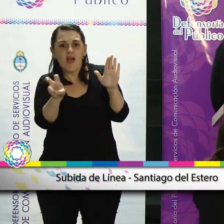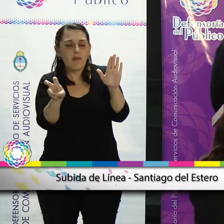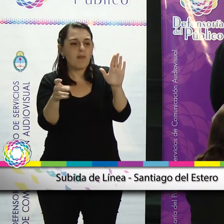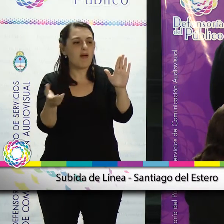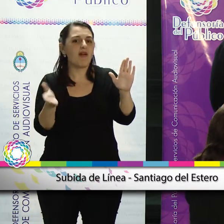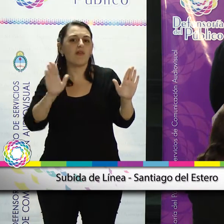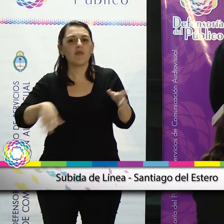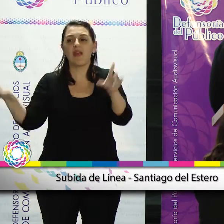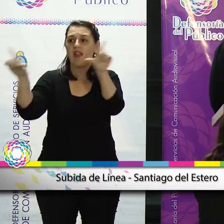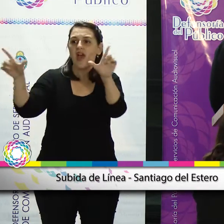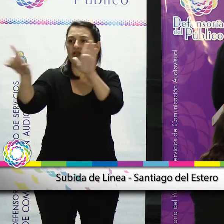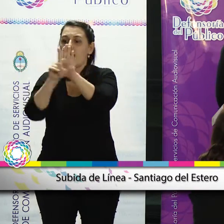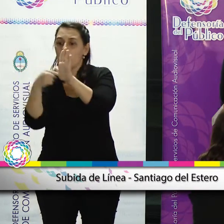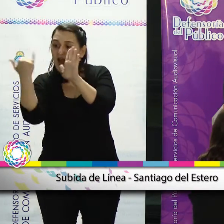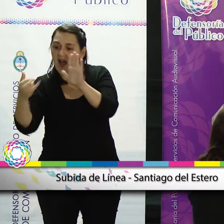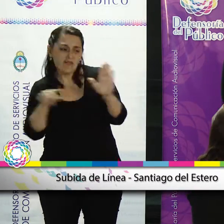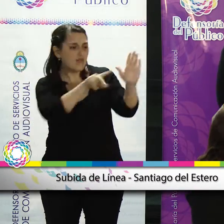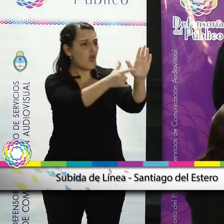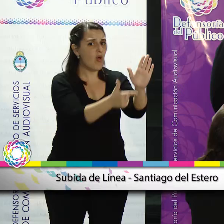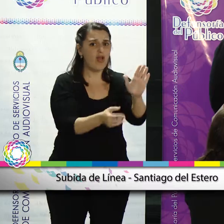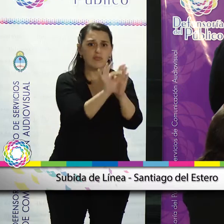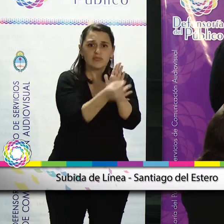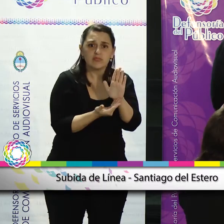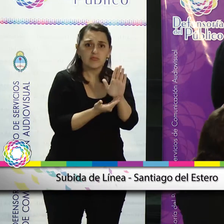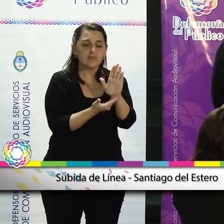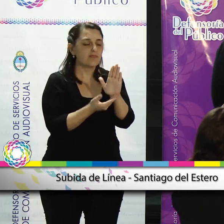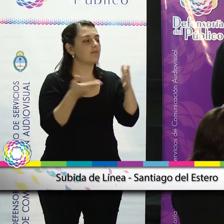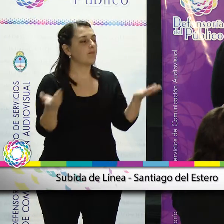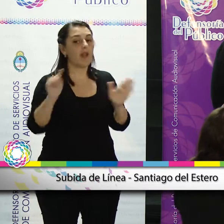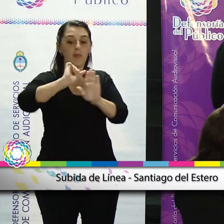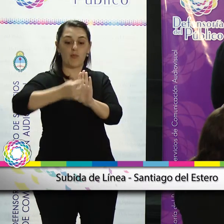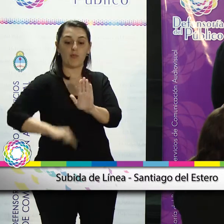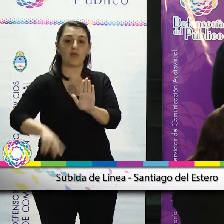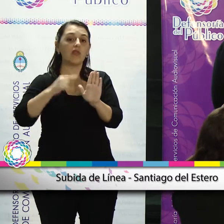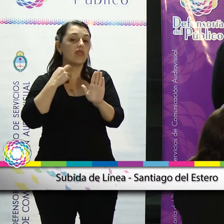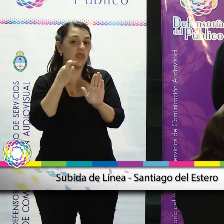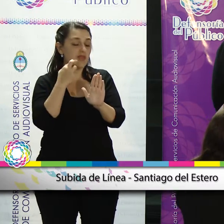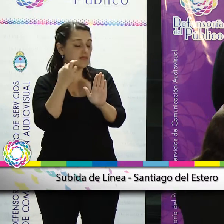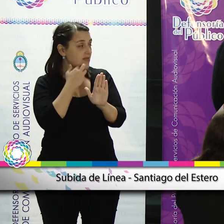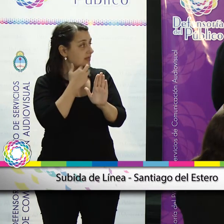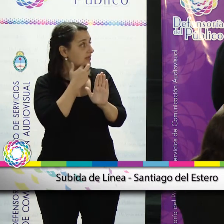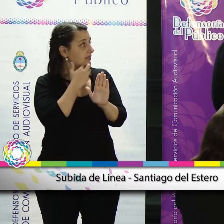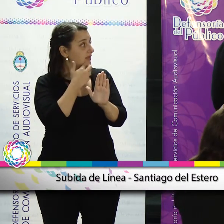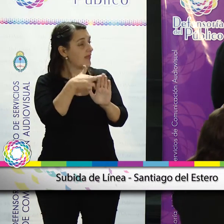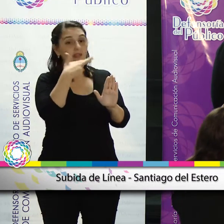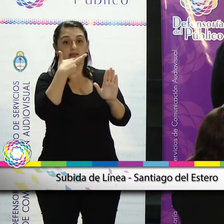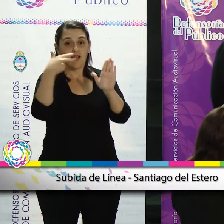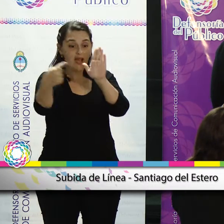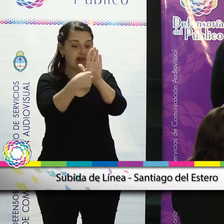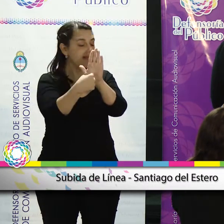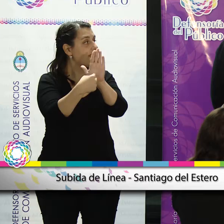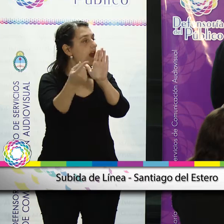ley de servicio de comunicación audiovisual tenemos 17 puntos que hablan de